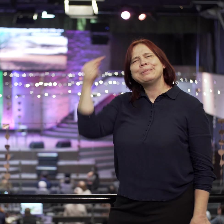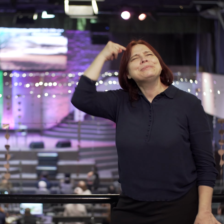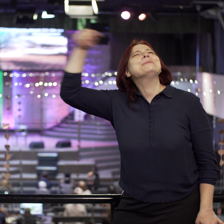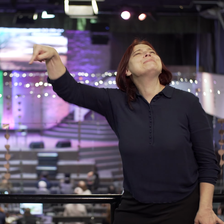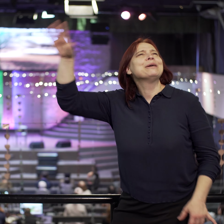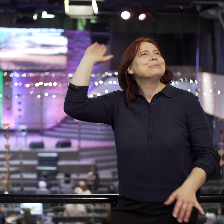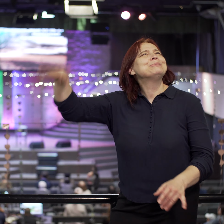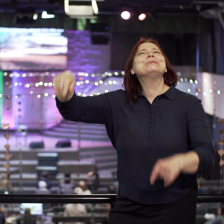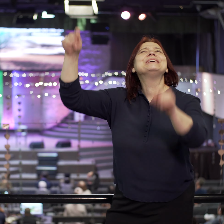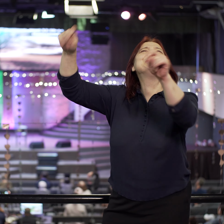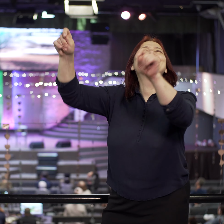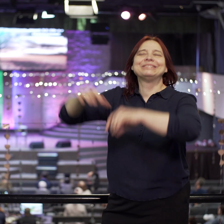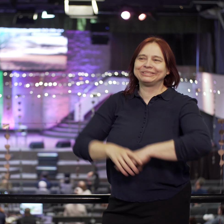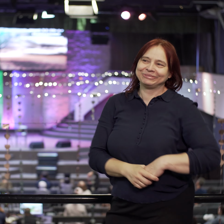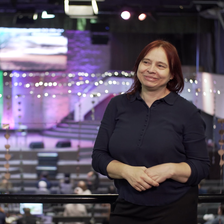говоришь? На стол